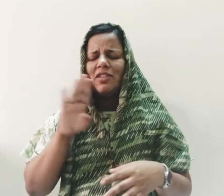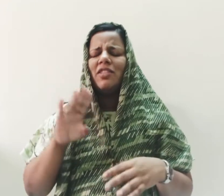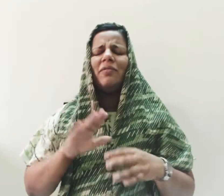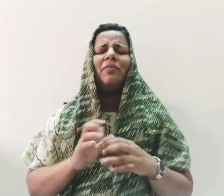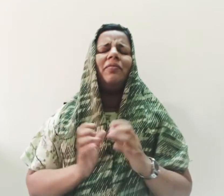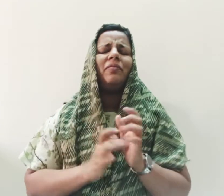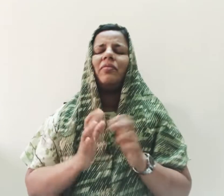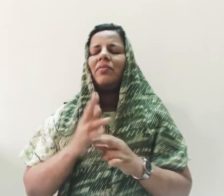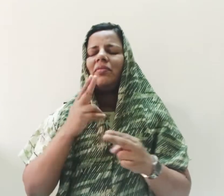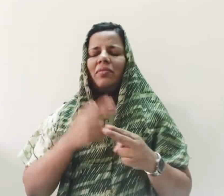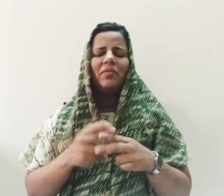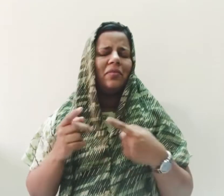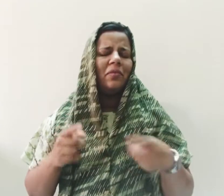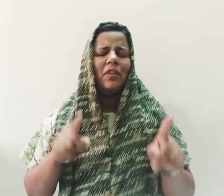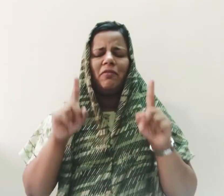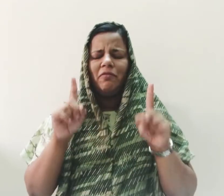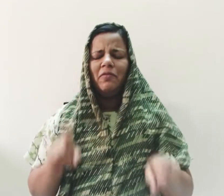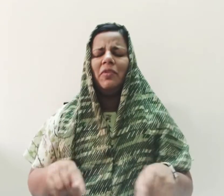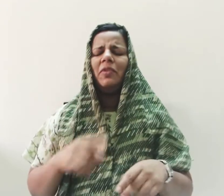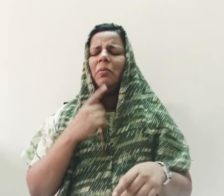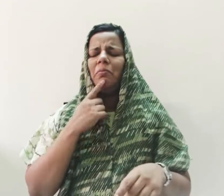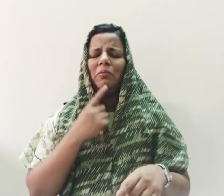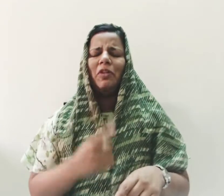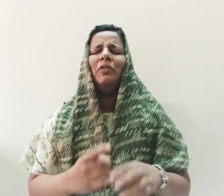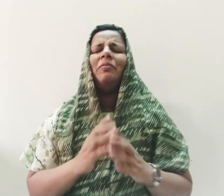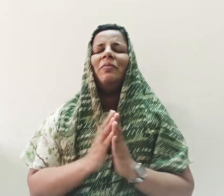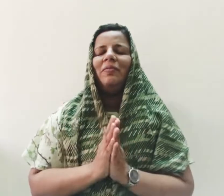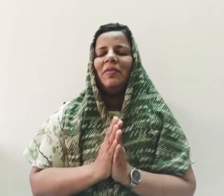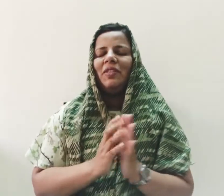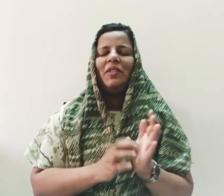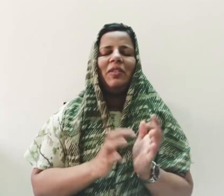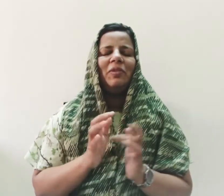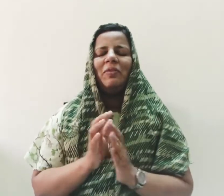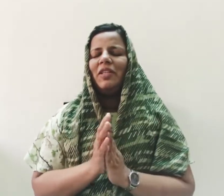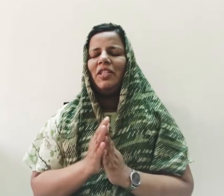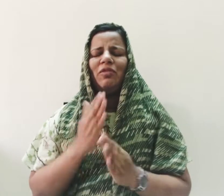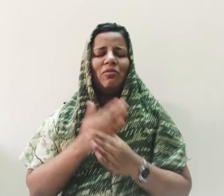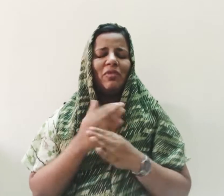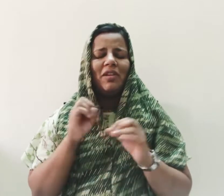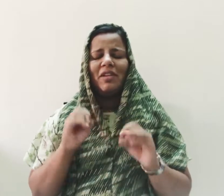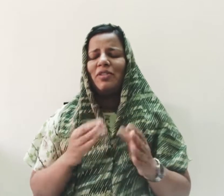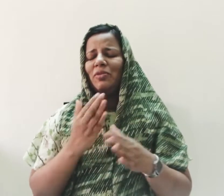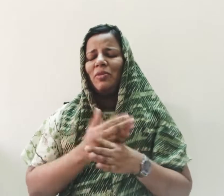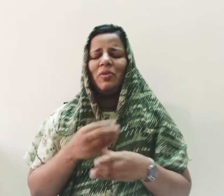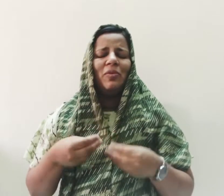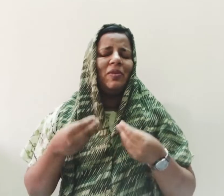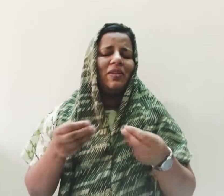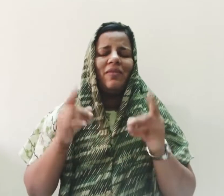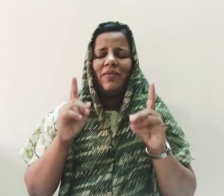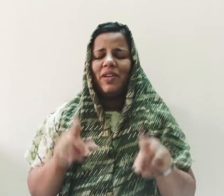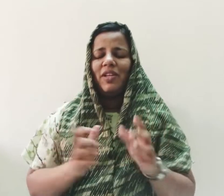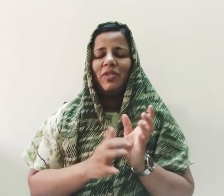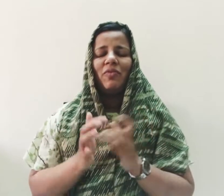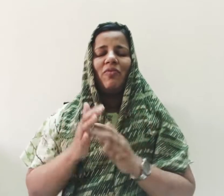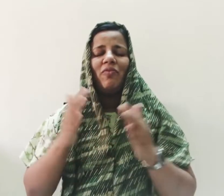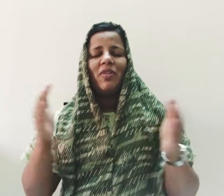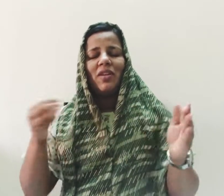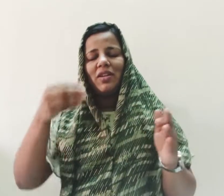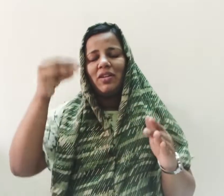യേശു ക്രിസ്തുവിൻ്റെ നാമത്തിൽ മാറിപ്പോകുവാൻ കൽപ്പിക്കുക. കഥാവേ, അതുപോലെ ജോലിയില്ലാത്തവർക്ക് ജോലി കൊടുക്കണമേ. കഥാവിൻ്റെ വൻകൃപ തൻ്റെ മക്കളുടെ